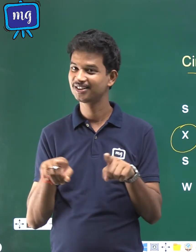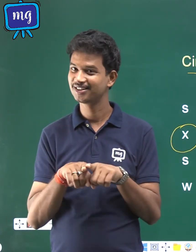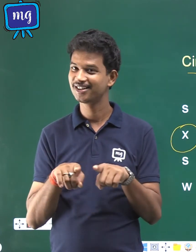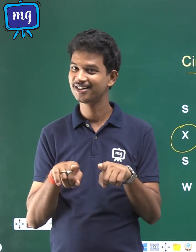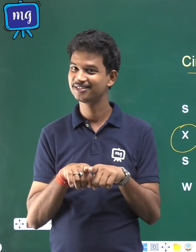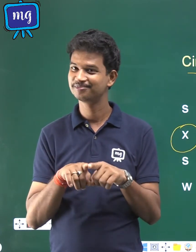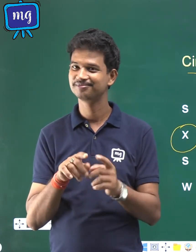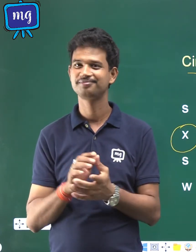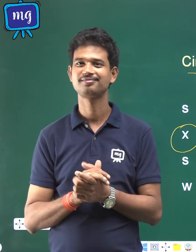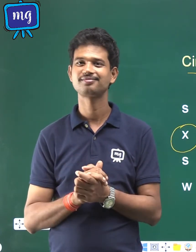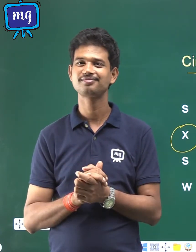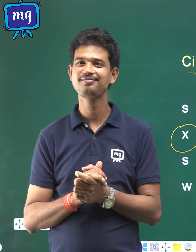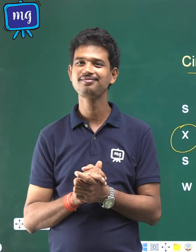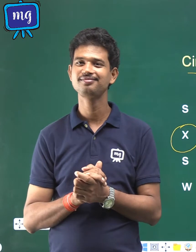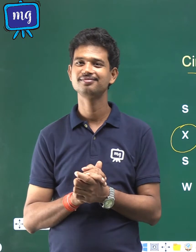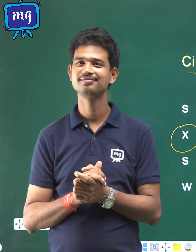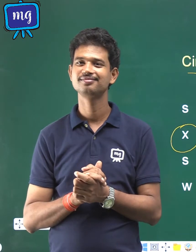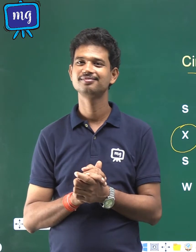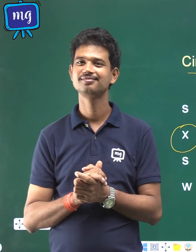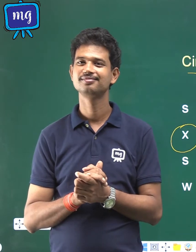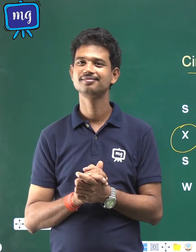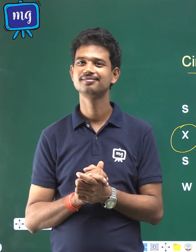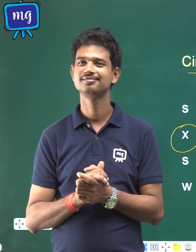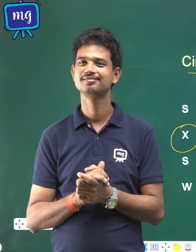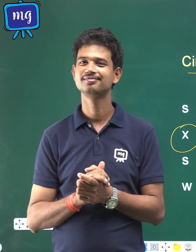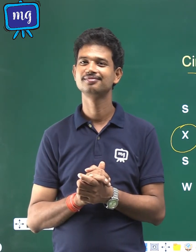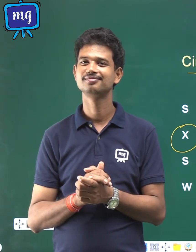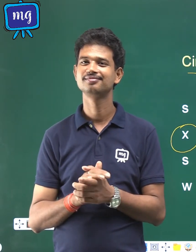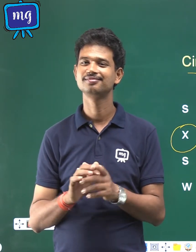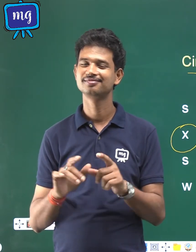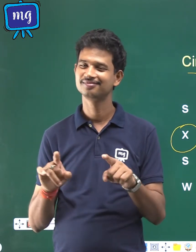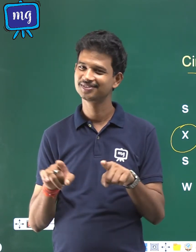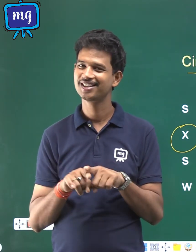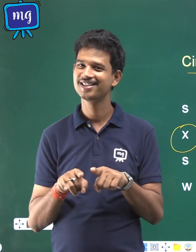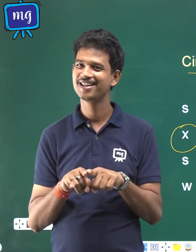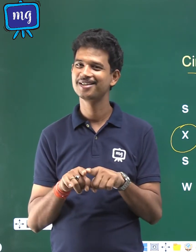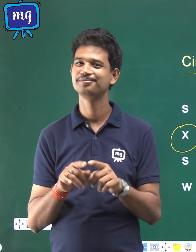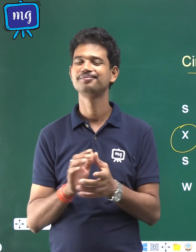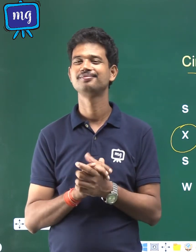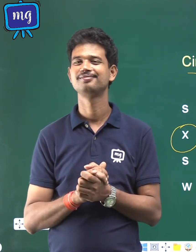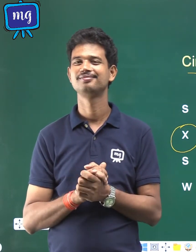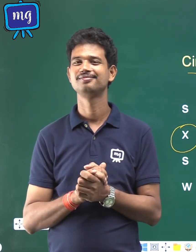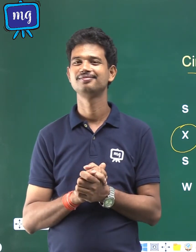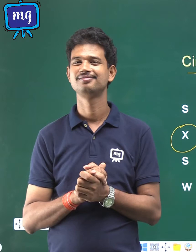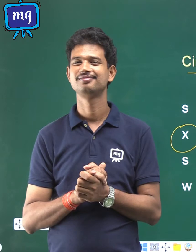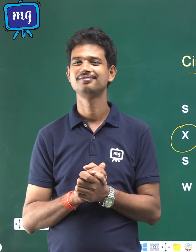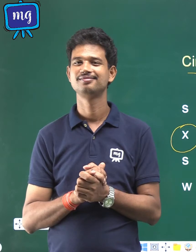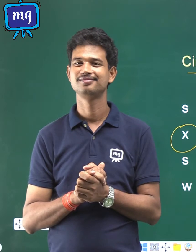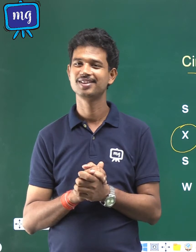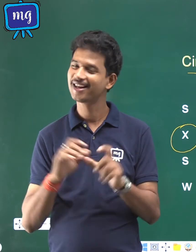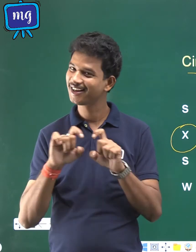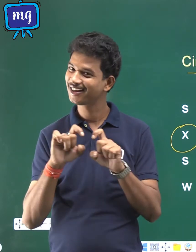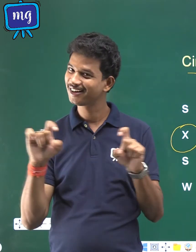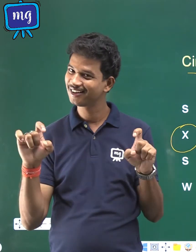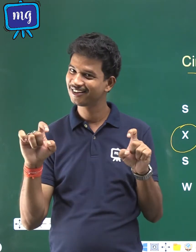बनाएंगे, स्मॉल x को हम सर्कल बनाएंगे।